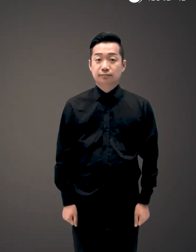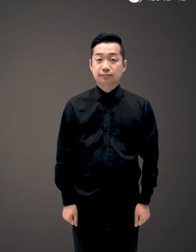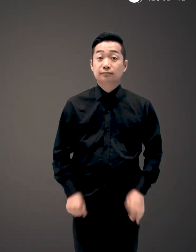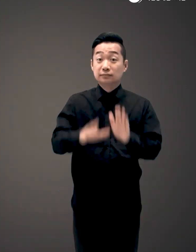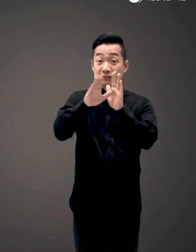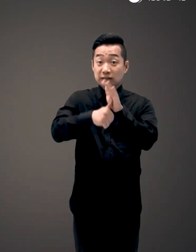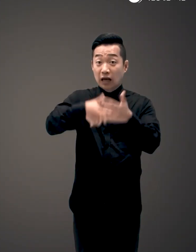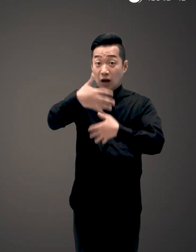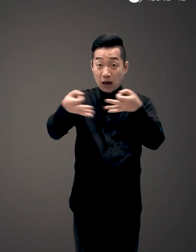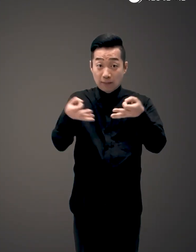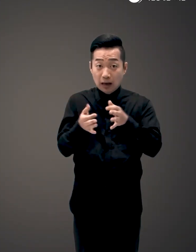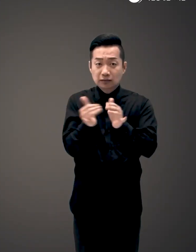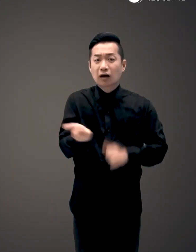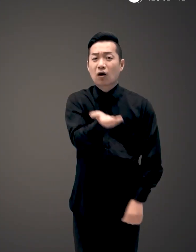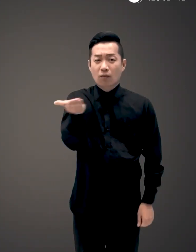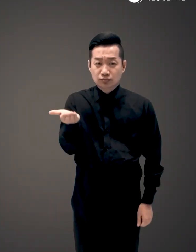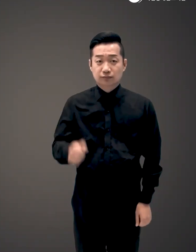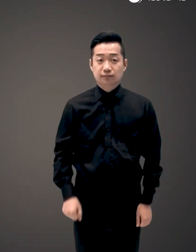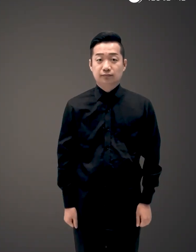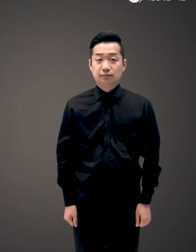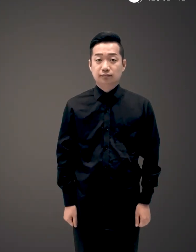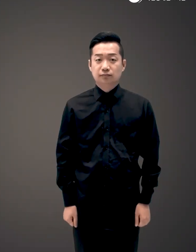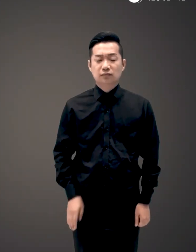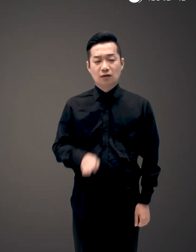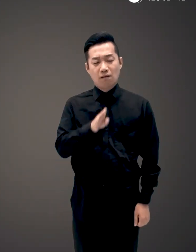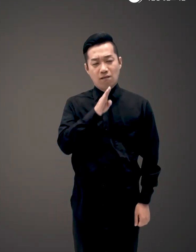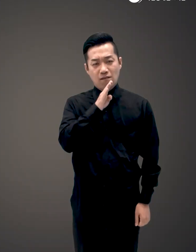그 영상 봐주셨던 분들이 정말